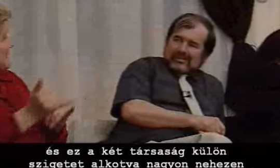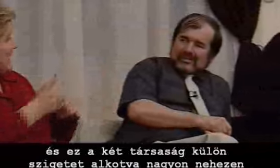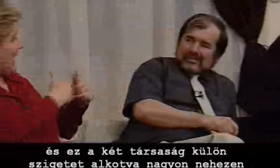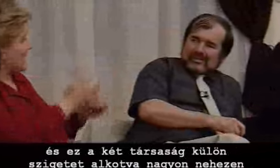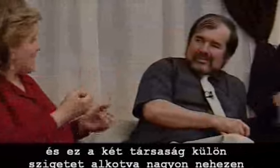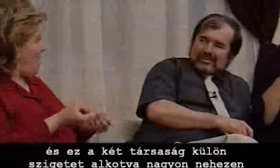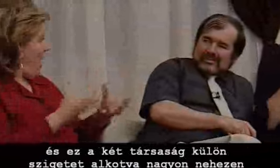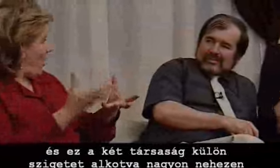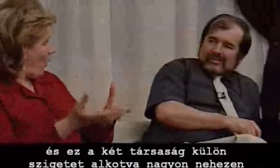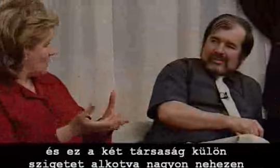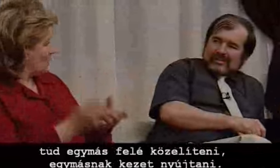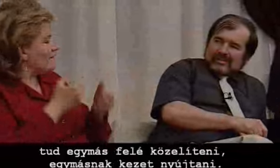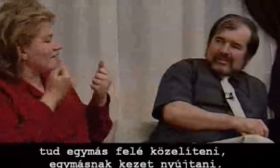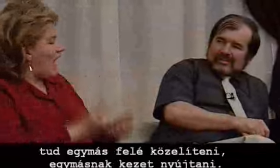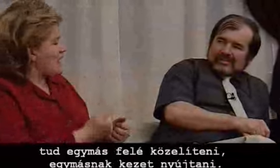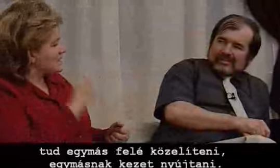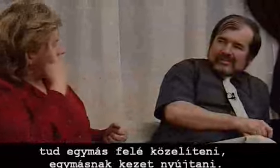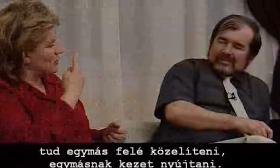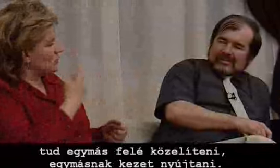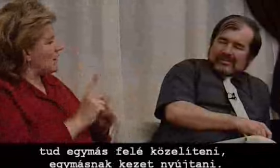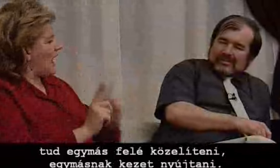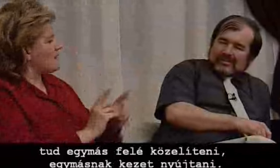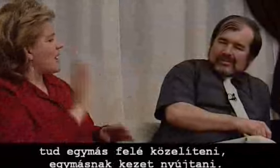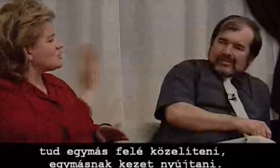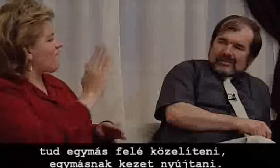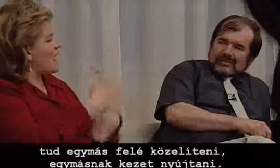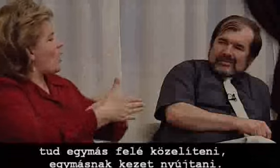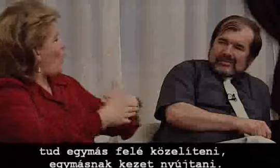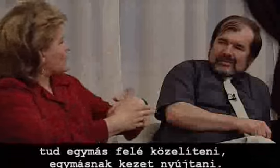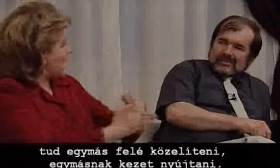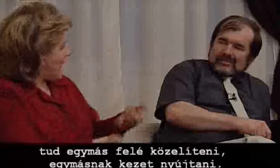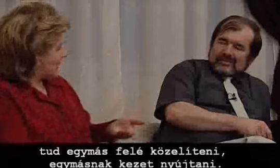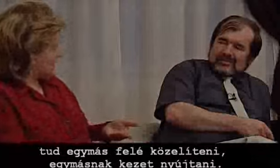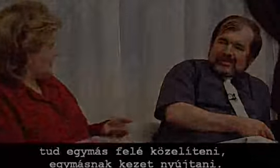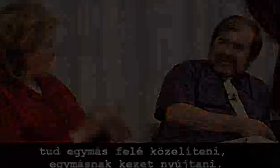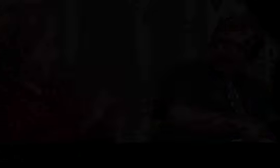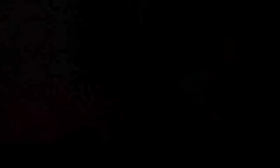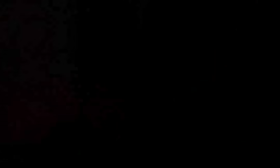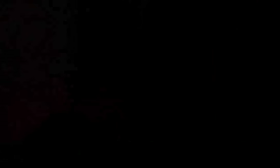alkotva nagyon nehezen tud egymás felé közeledni, egymásnak kezet nyújtani.